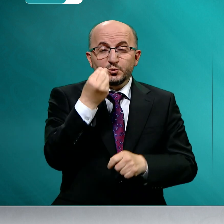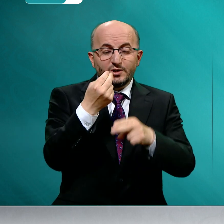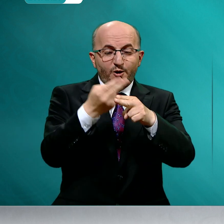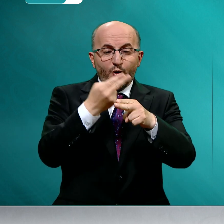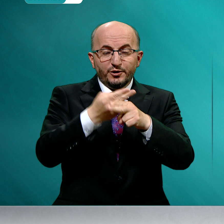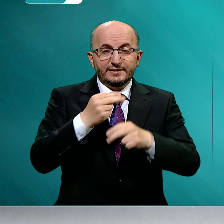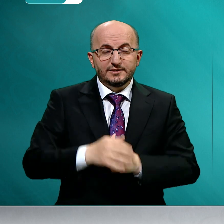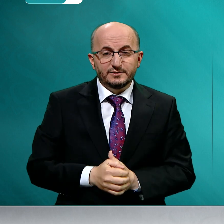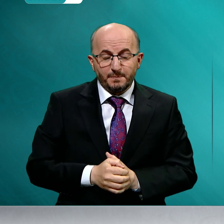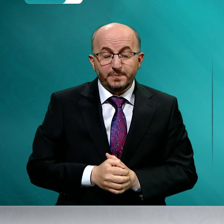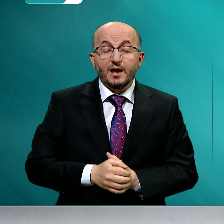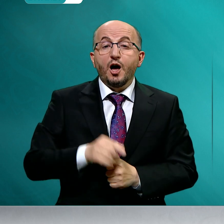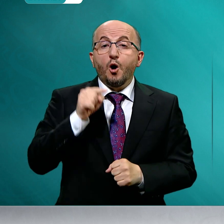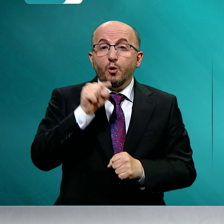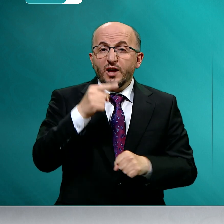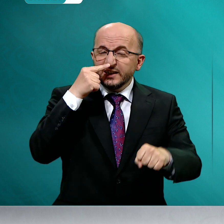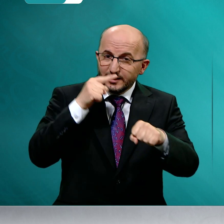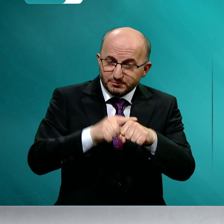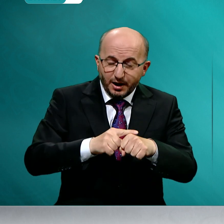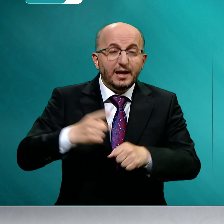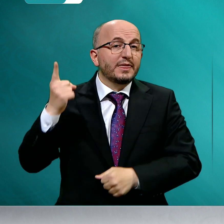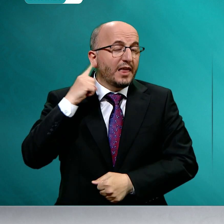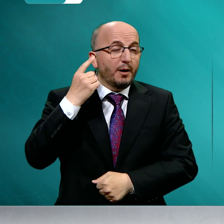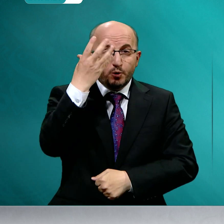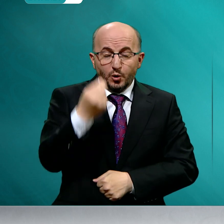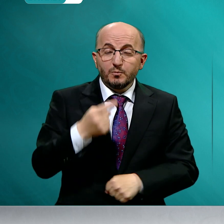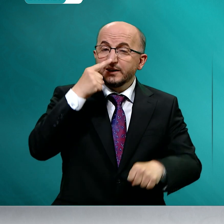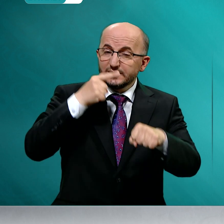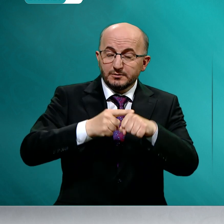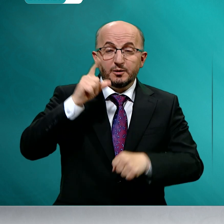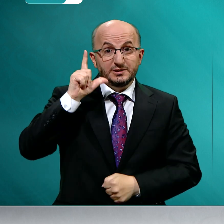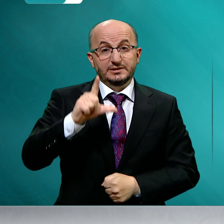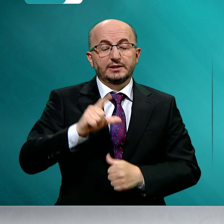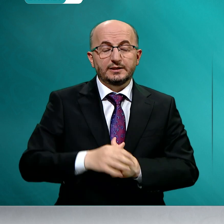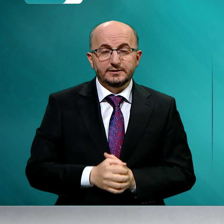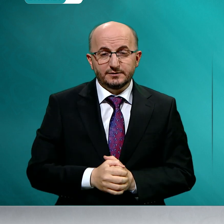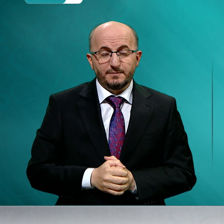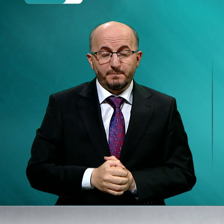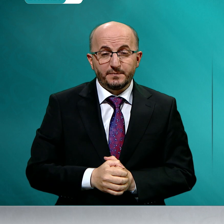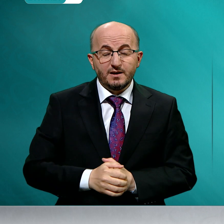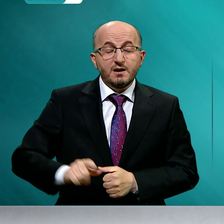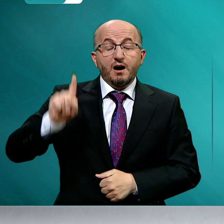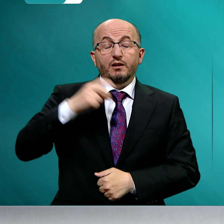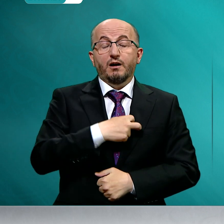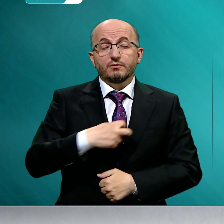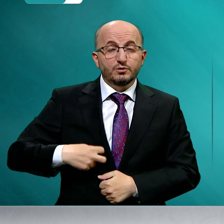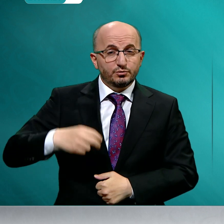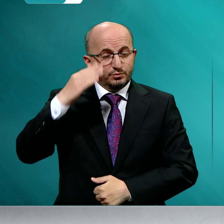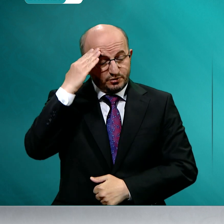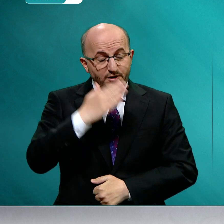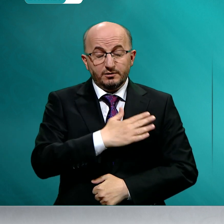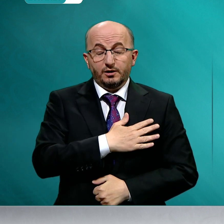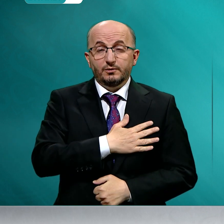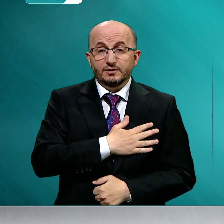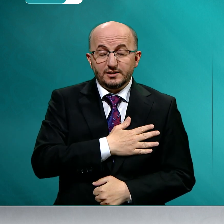örnektir. Ona inanmak ve tabi olmak imanımızın gereğidir. Allah Resulü sallallahu aleyhi